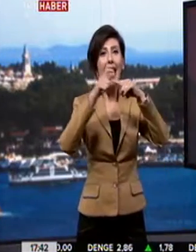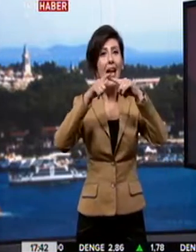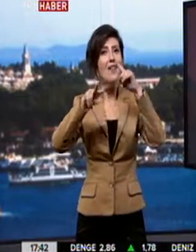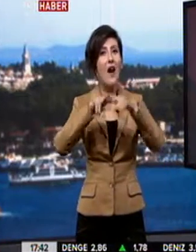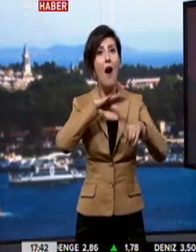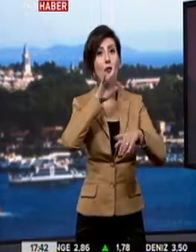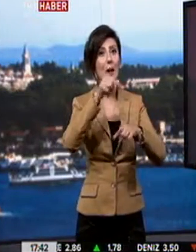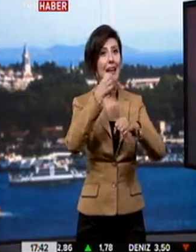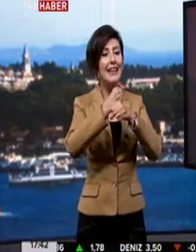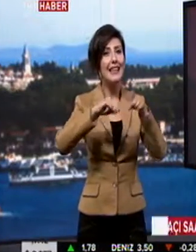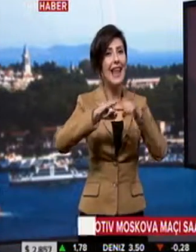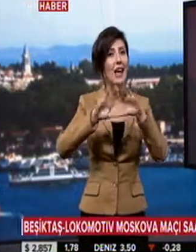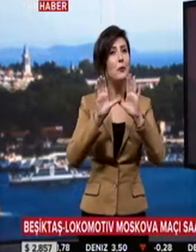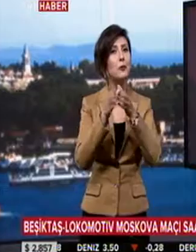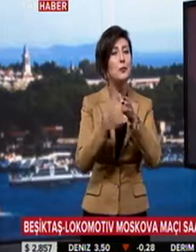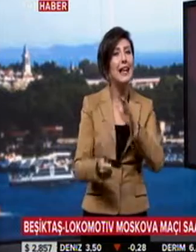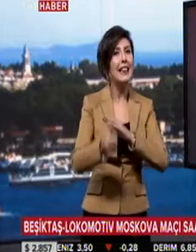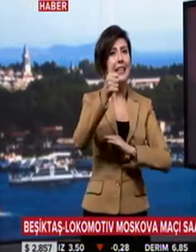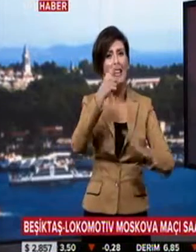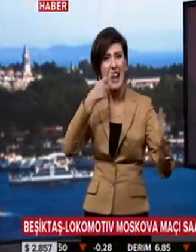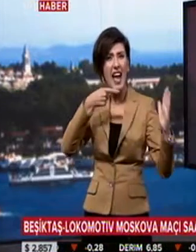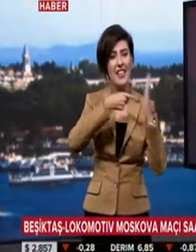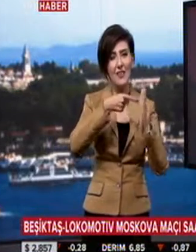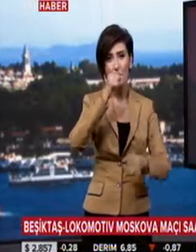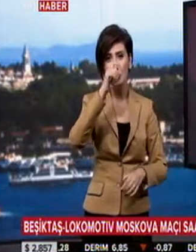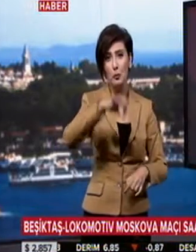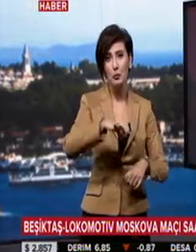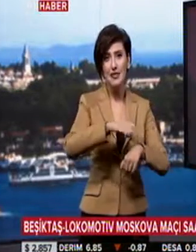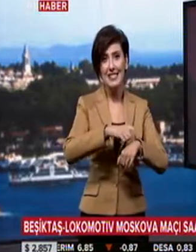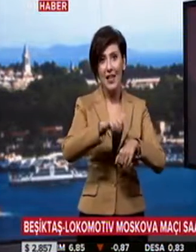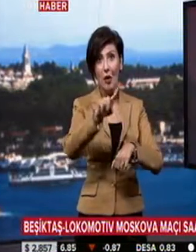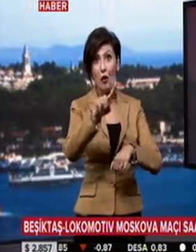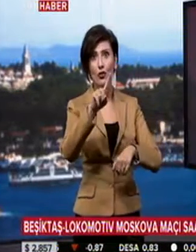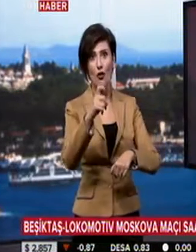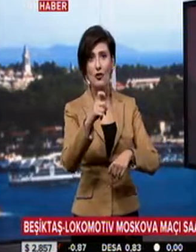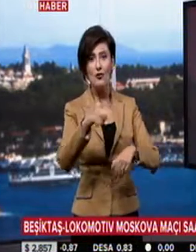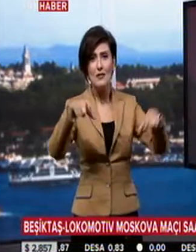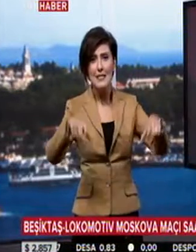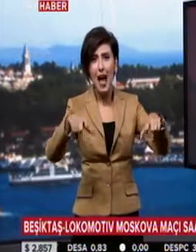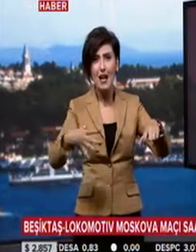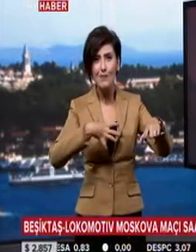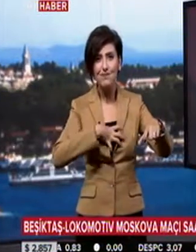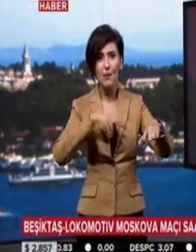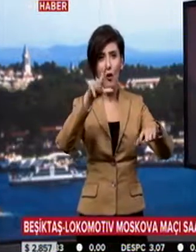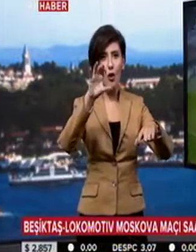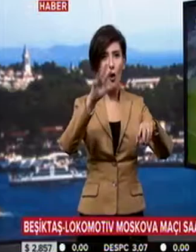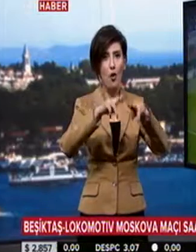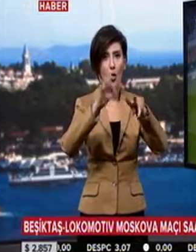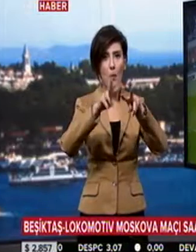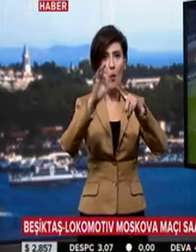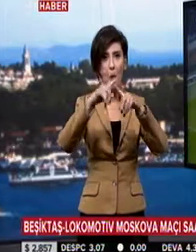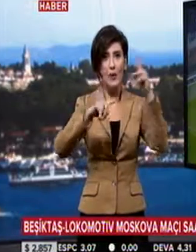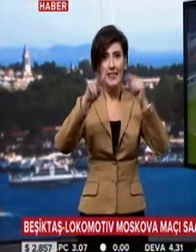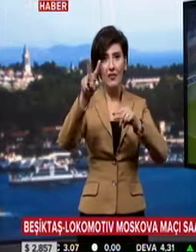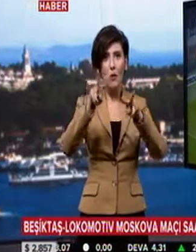UEFA Avrupa Ligi H grubunda liderliği hedefleyen Beşiktaş bugün saat 19'da sahasında